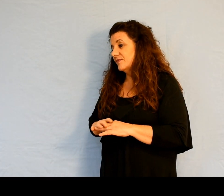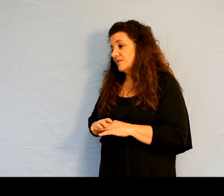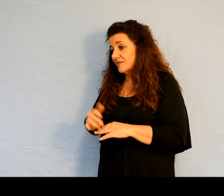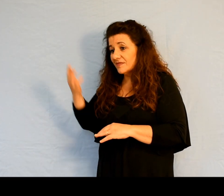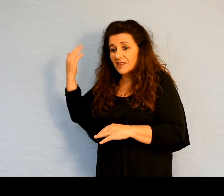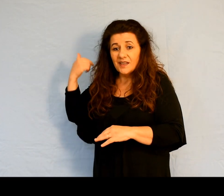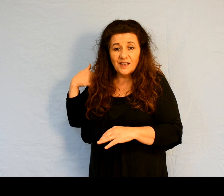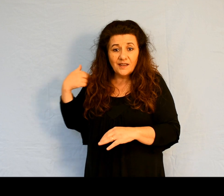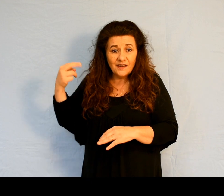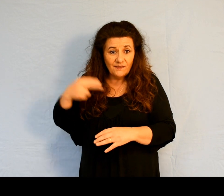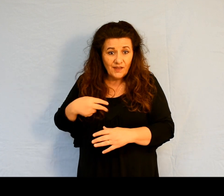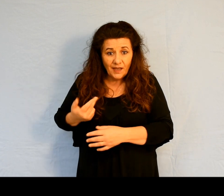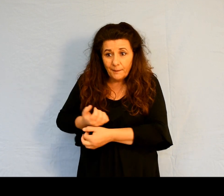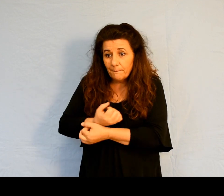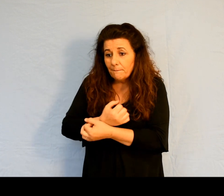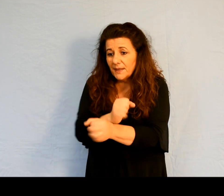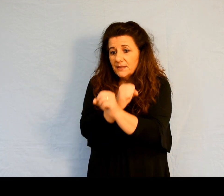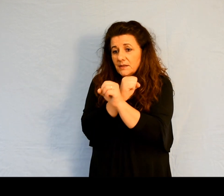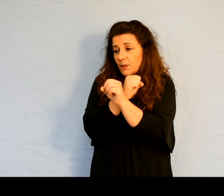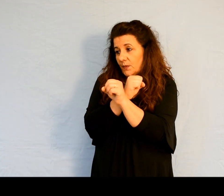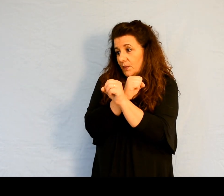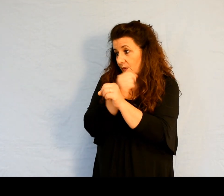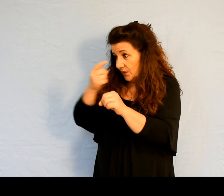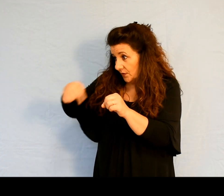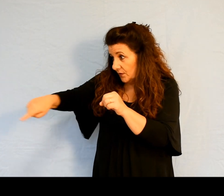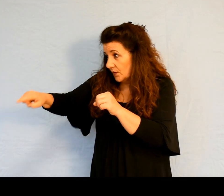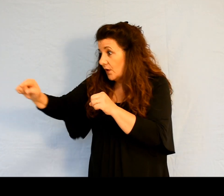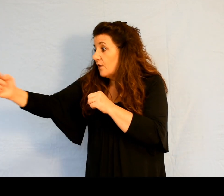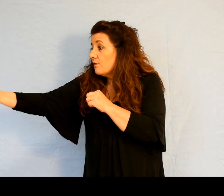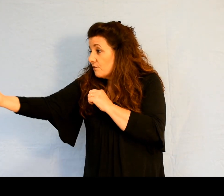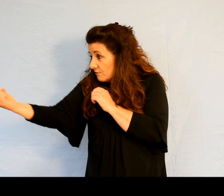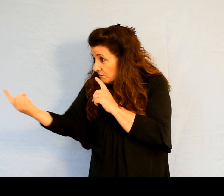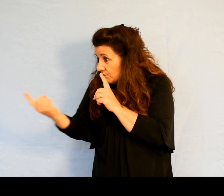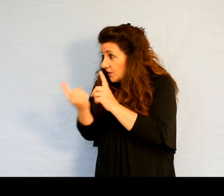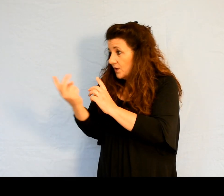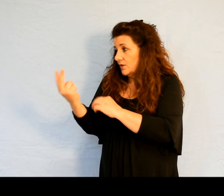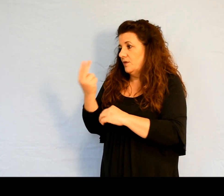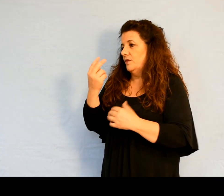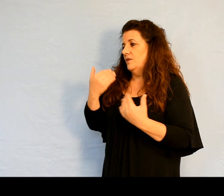J'étais en prison et vous êtes venus jusqu'à moi. »